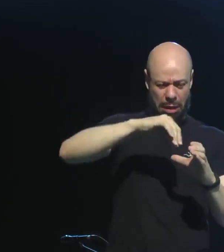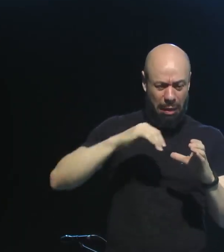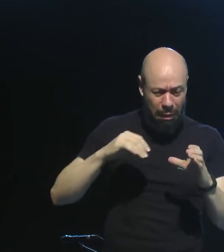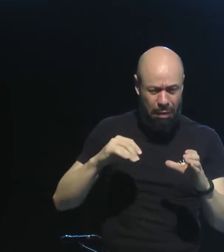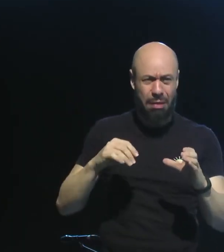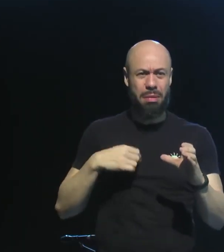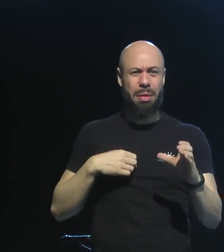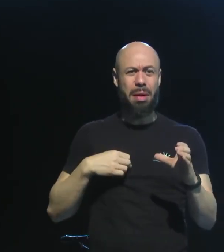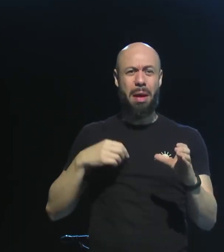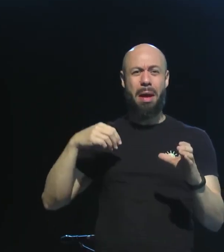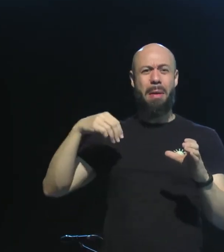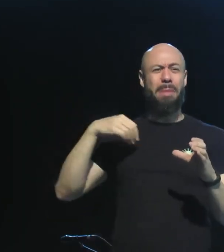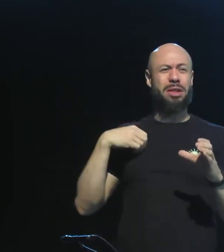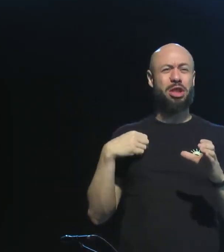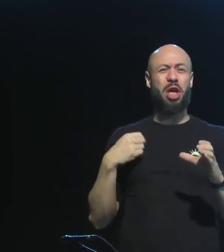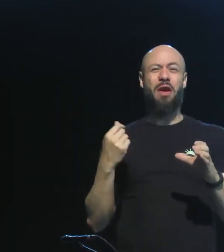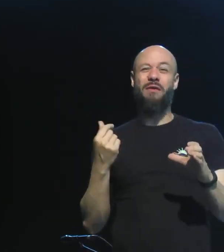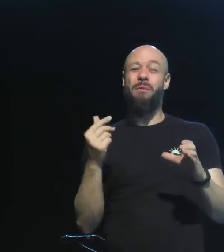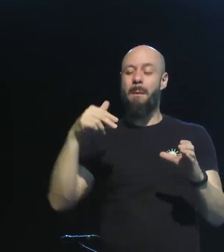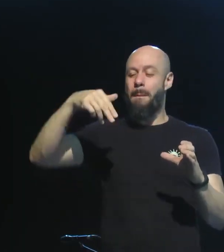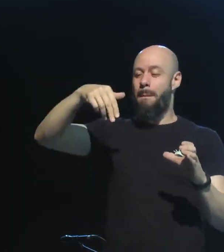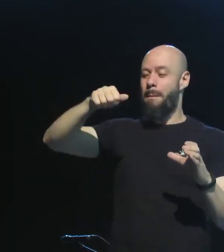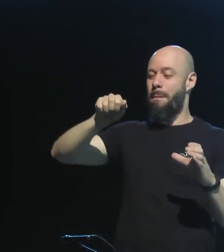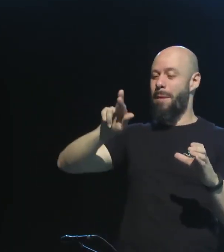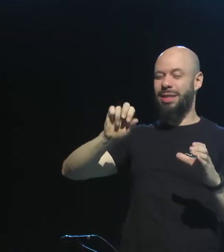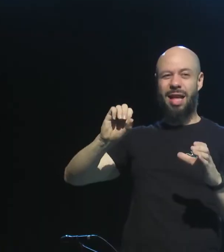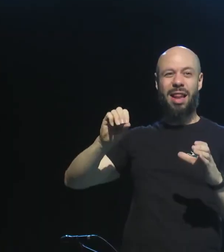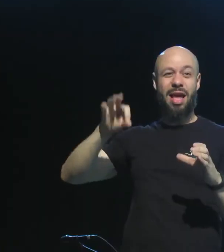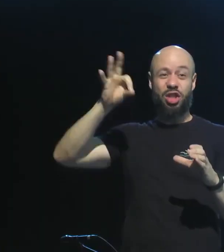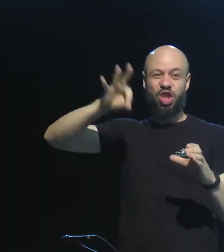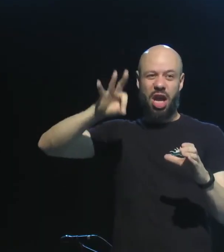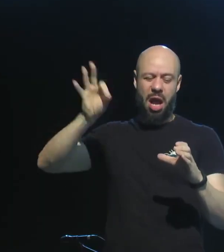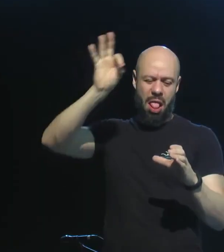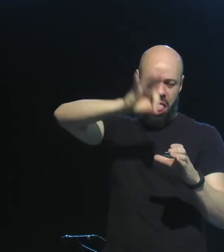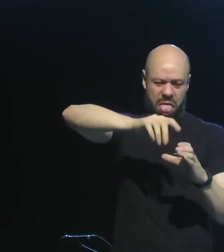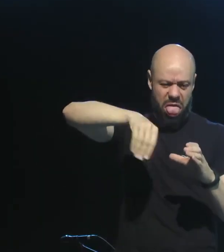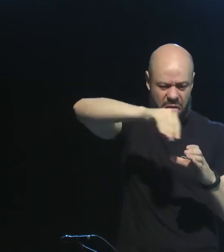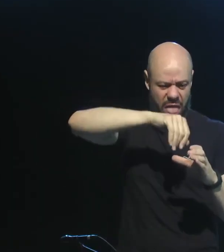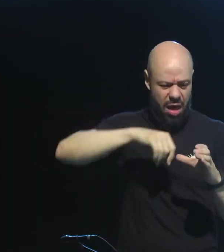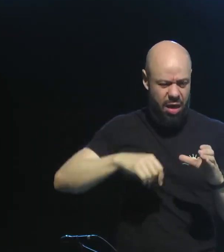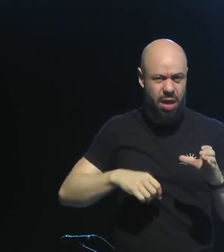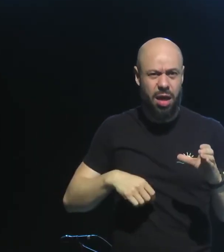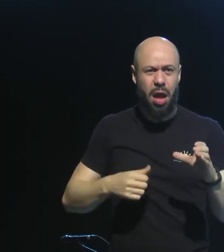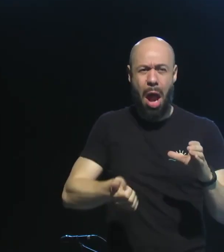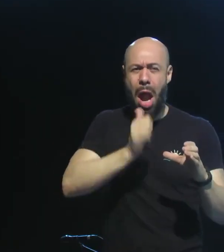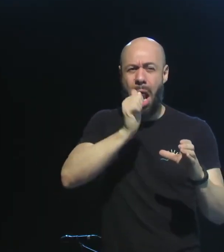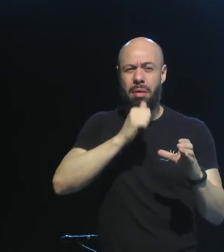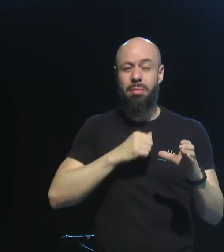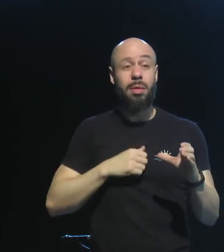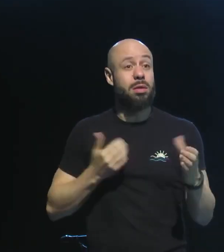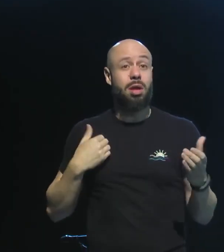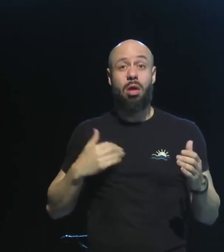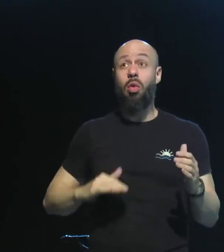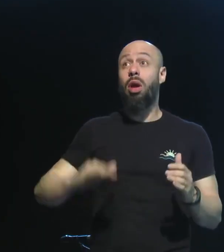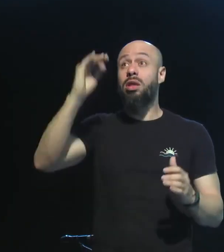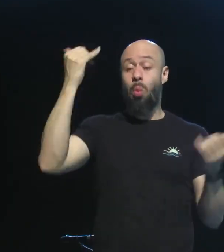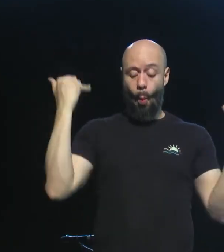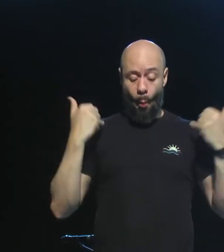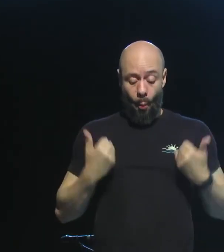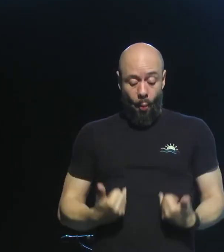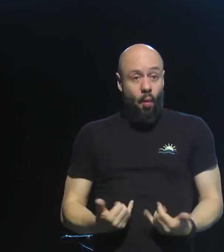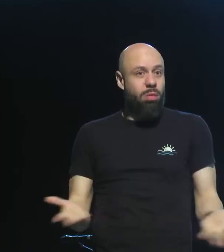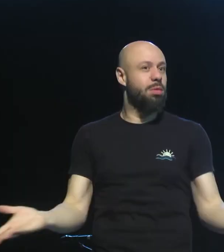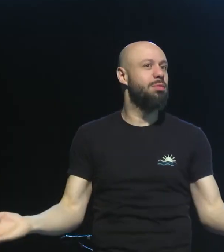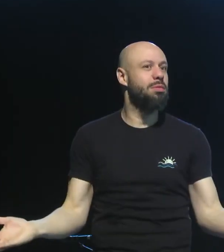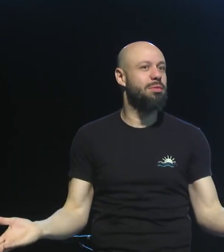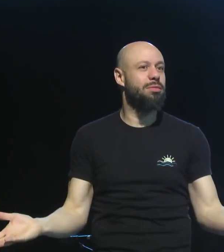E toma, tu é muito magrinho. E continuei magrinho a vida toda. Mas não posso nem me lembrar do cheiro. Daí